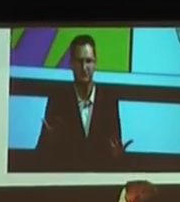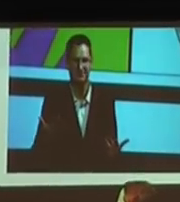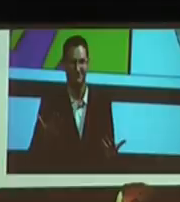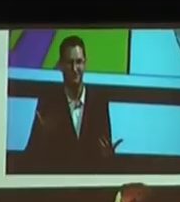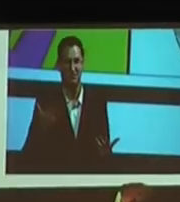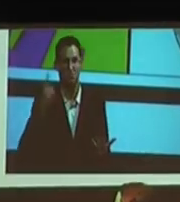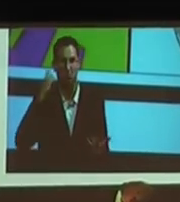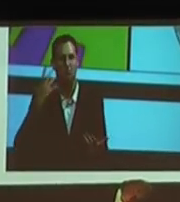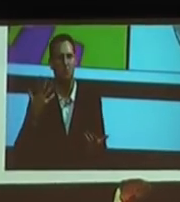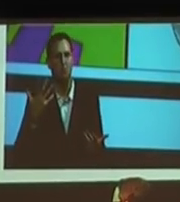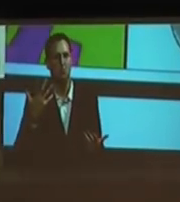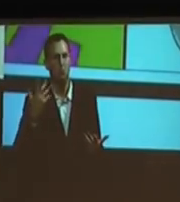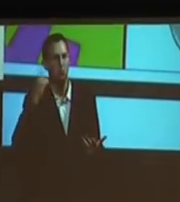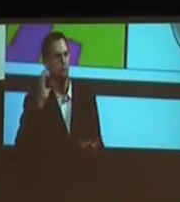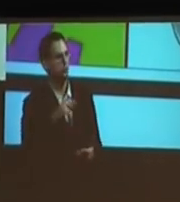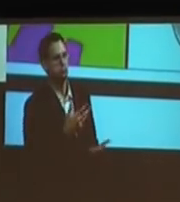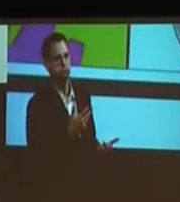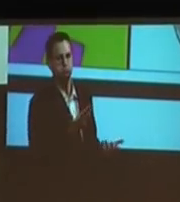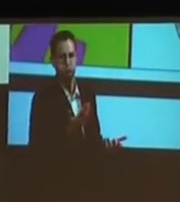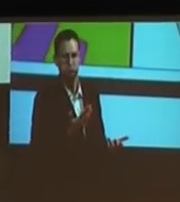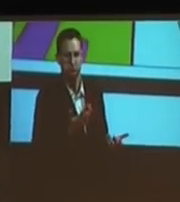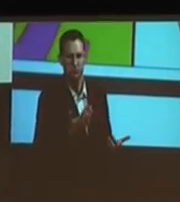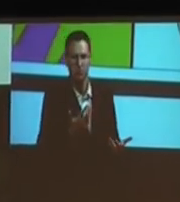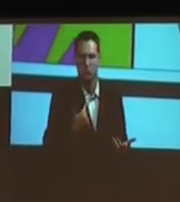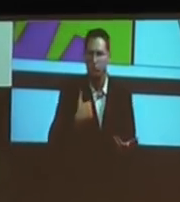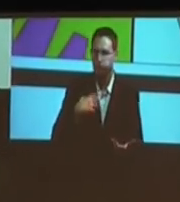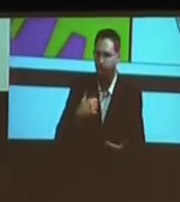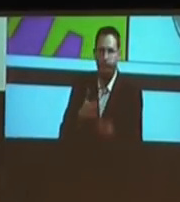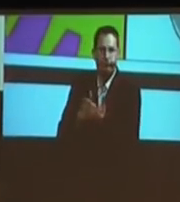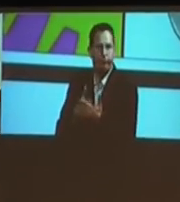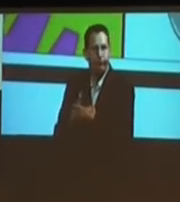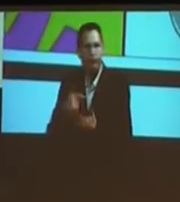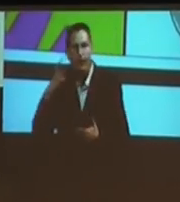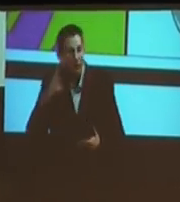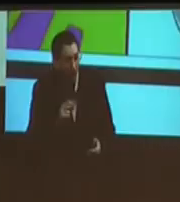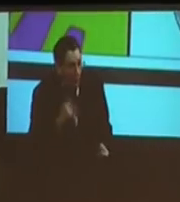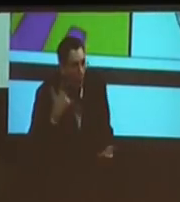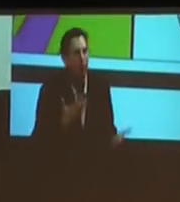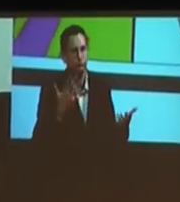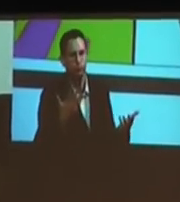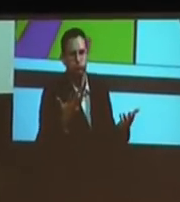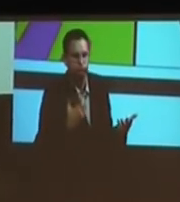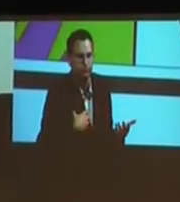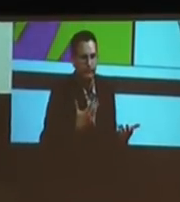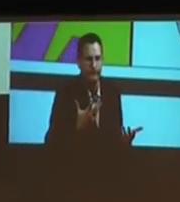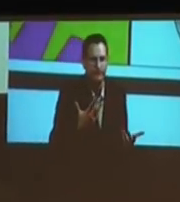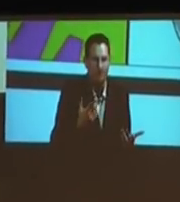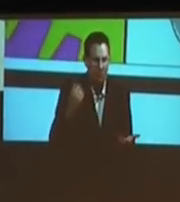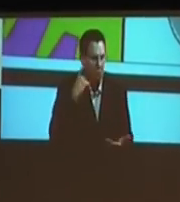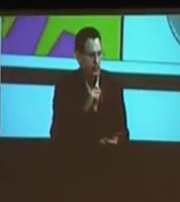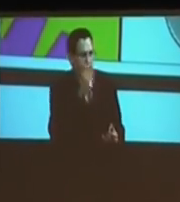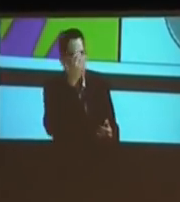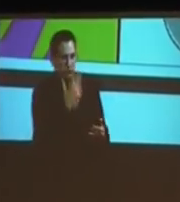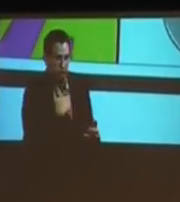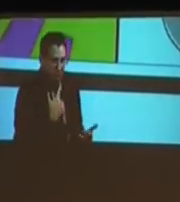Gedanken, ich kann doch nicht so gut hören, wie ich eigentlich sollte und diese ganzen Problematiken, dann